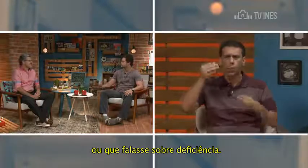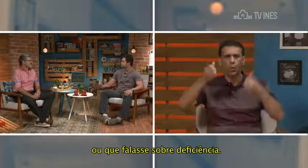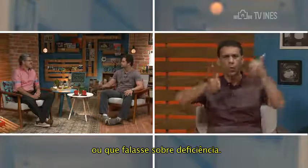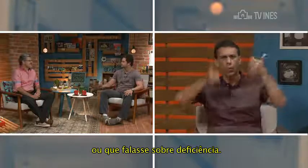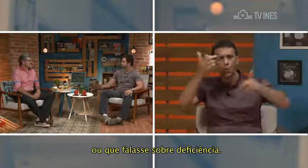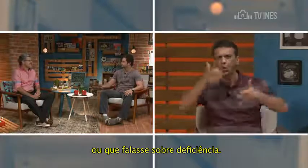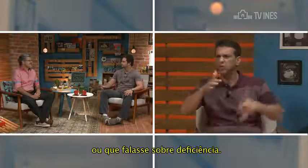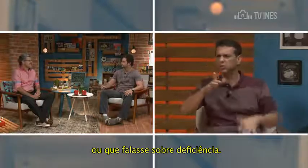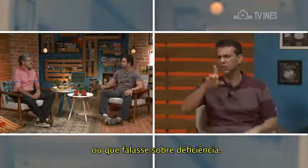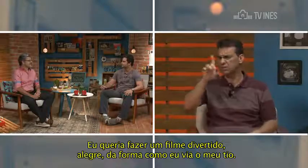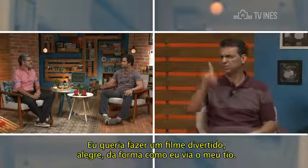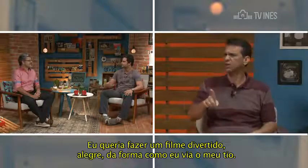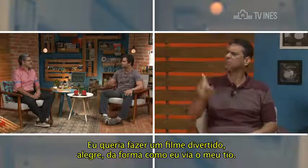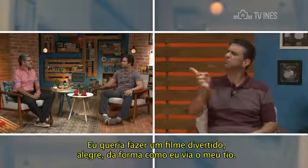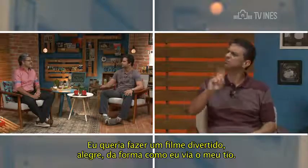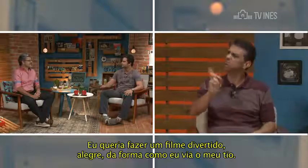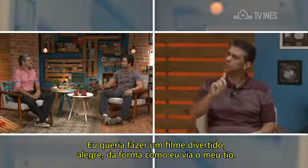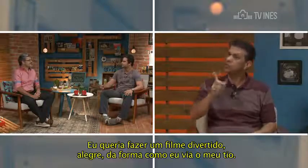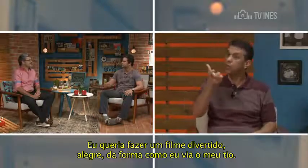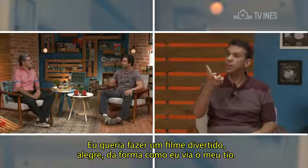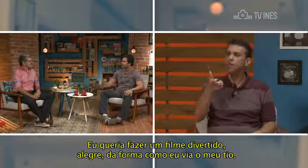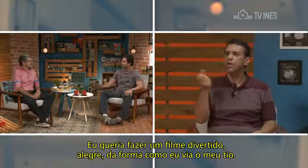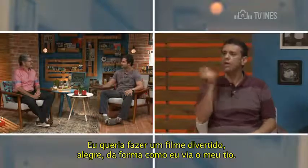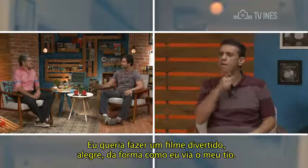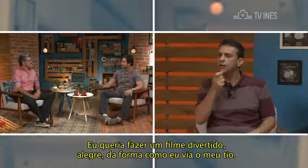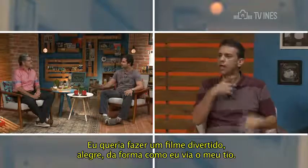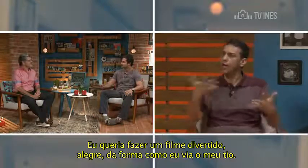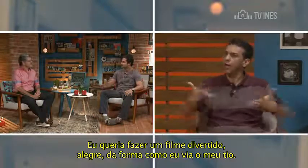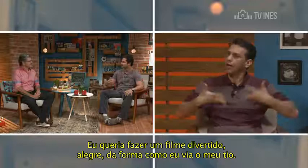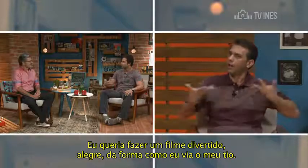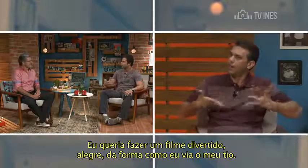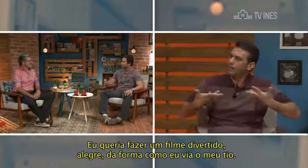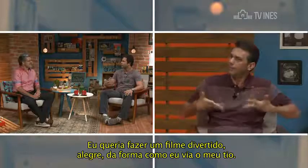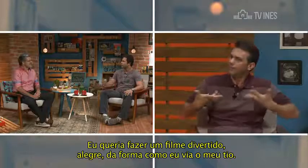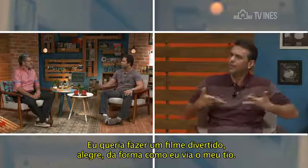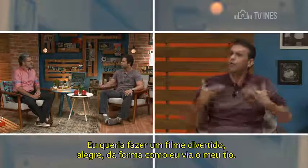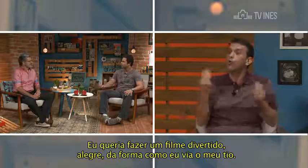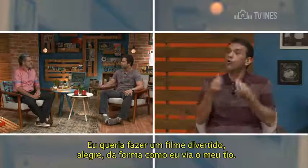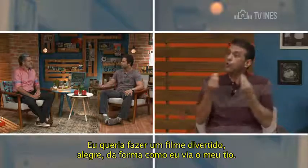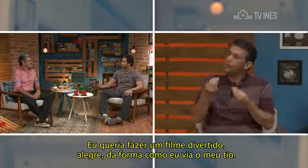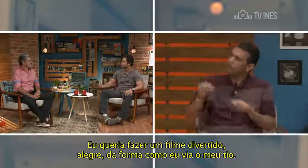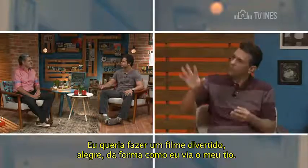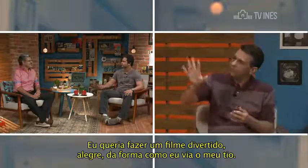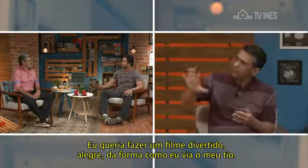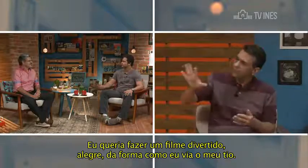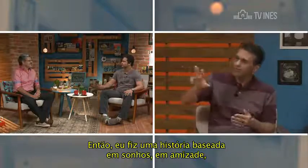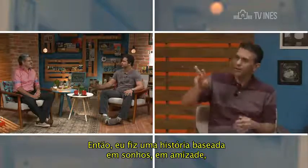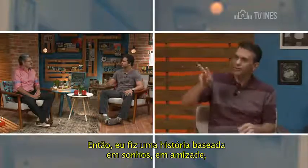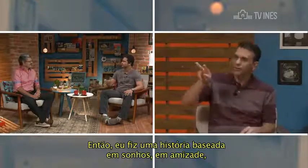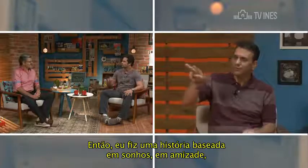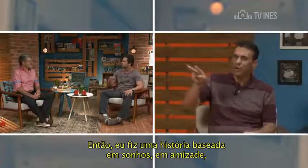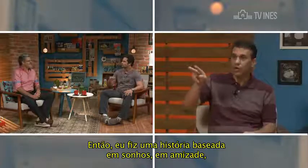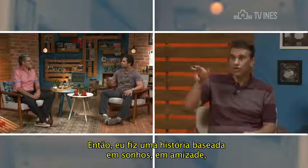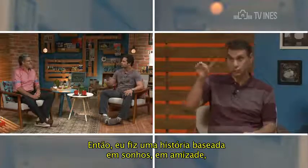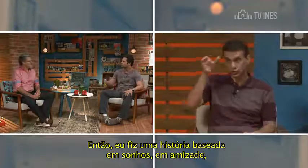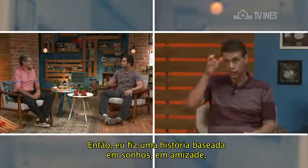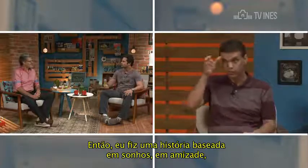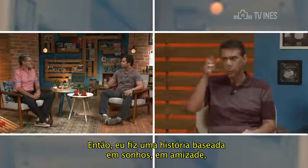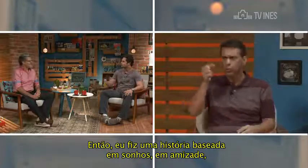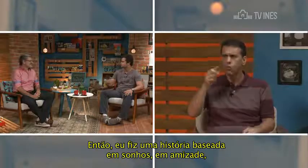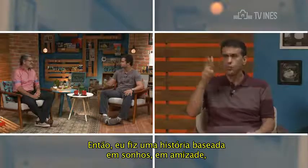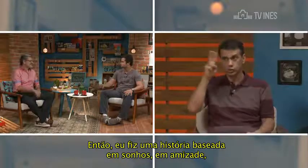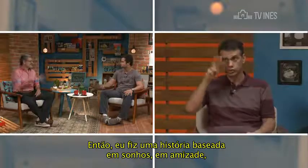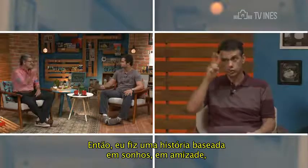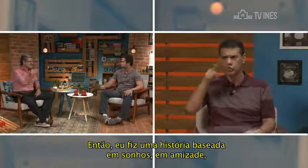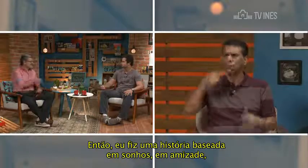sobre deficiência. Eu queria fazer um filme divertido, alegre, da forma como eu vi o meu tio. Então eu fiz uma história